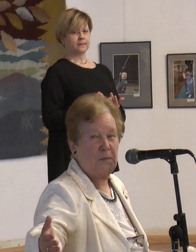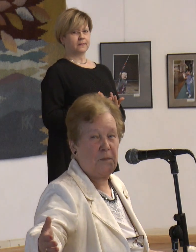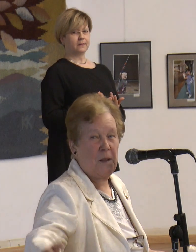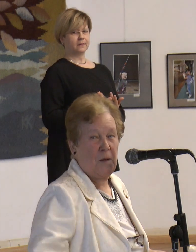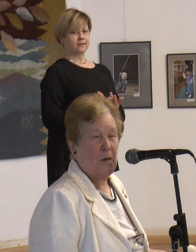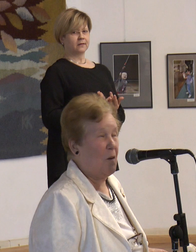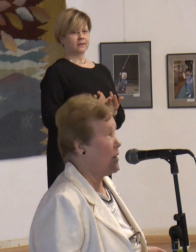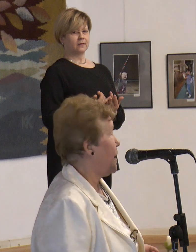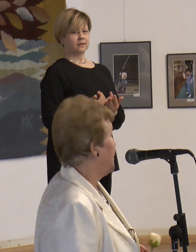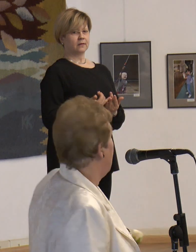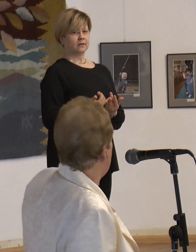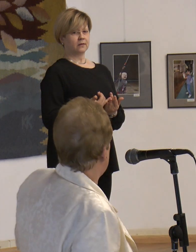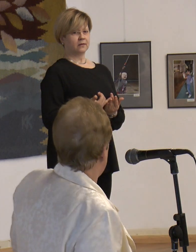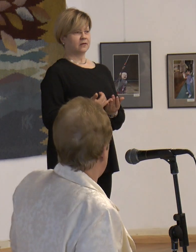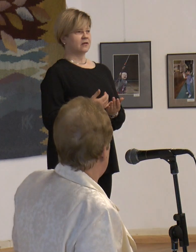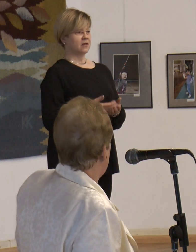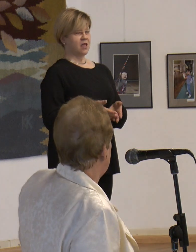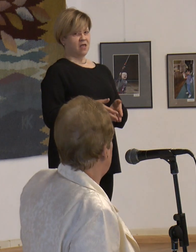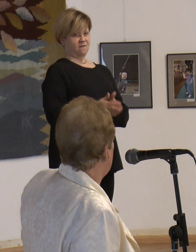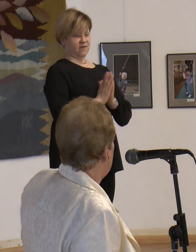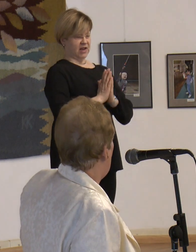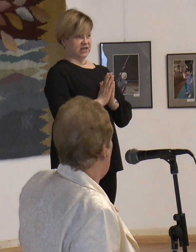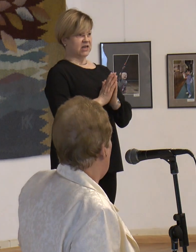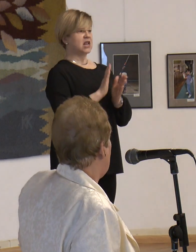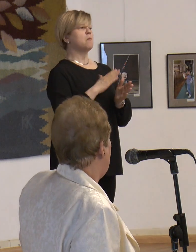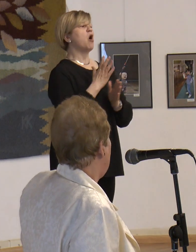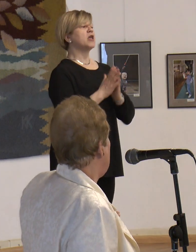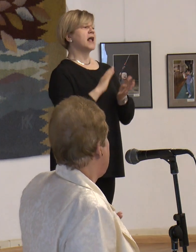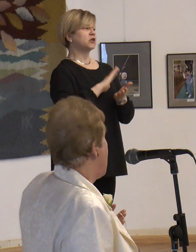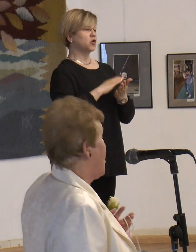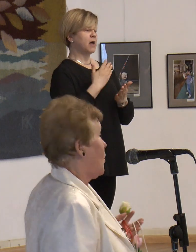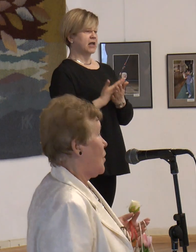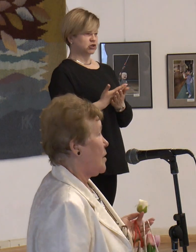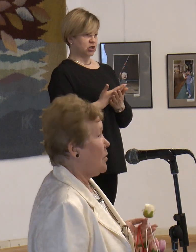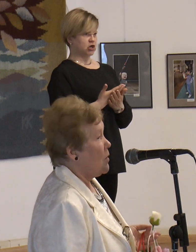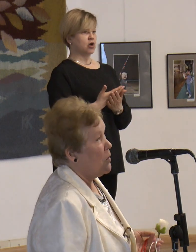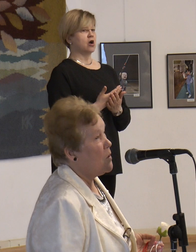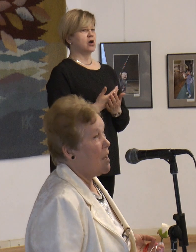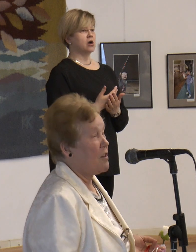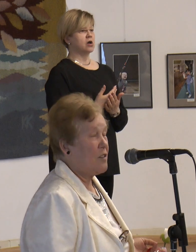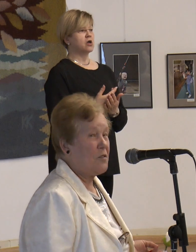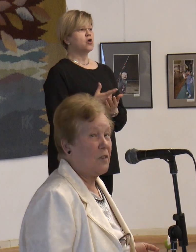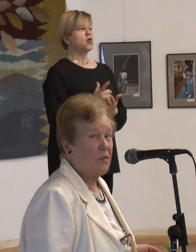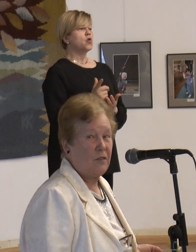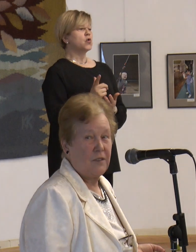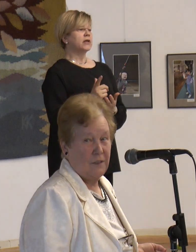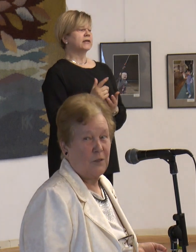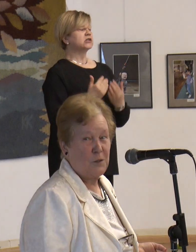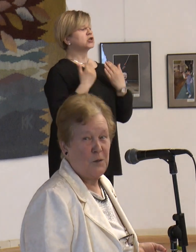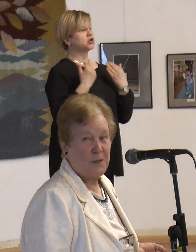felkérném a jeltolmácsainkat arra, hogy őknek is